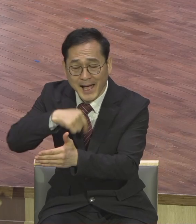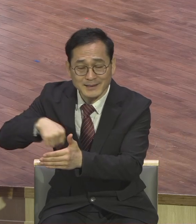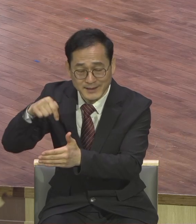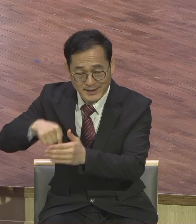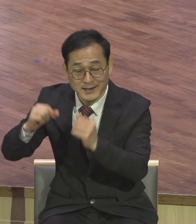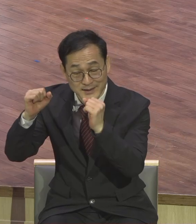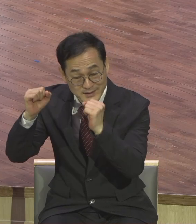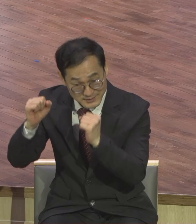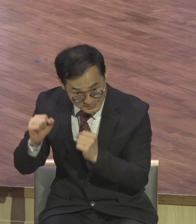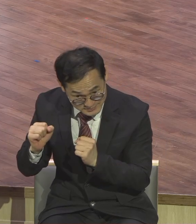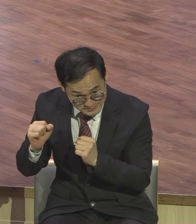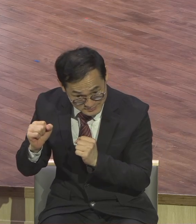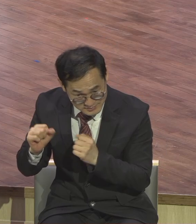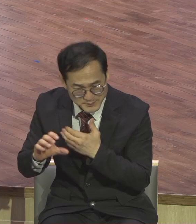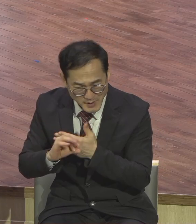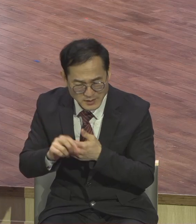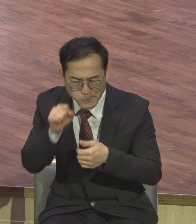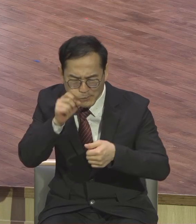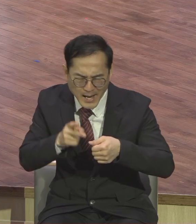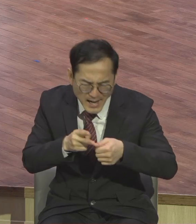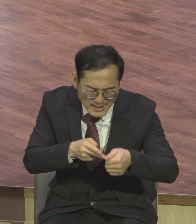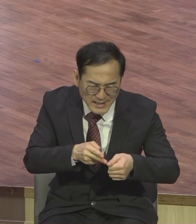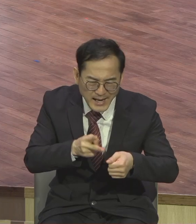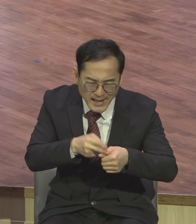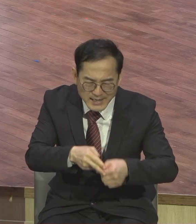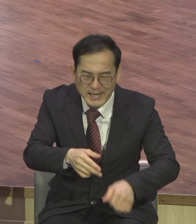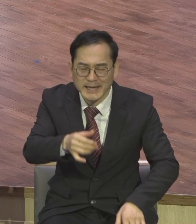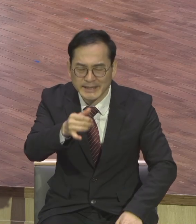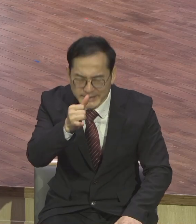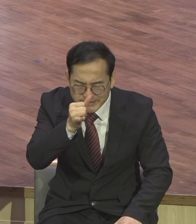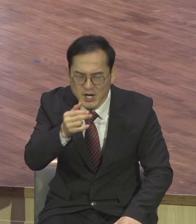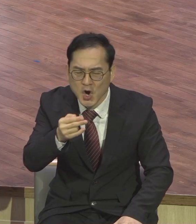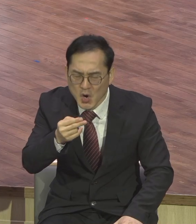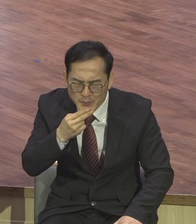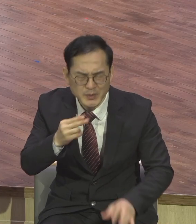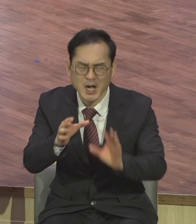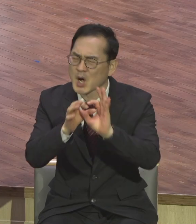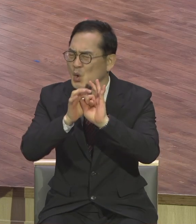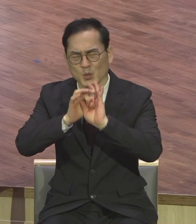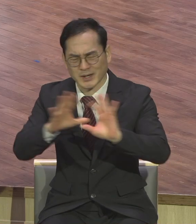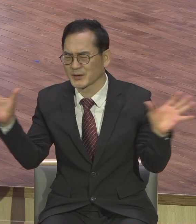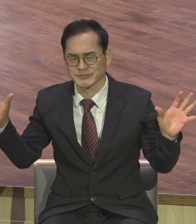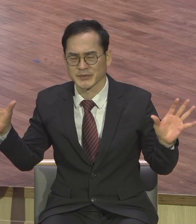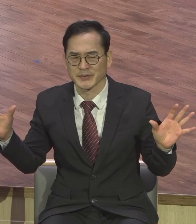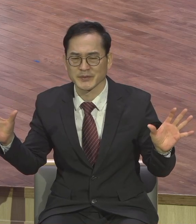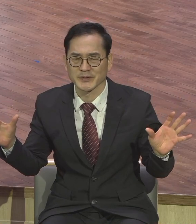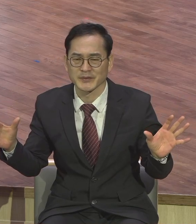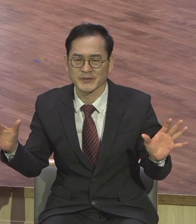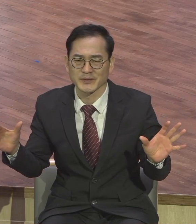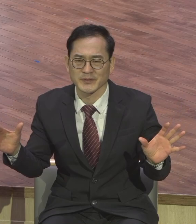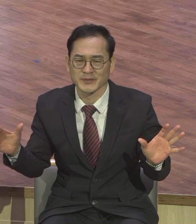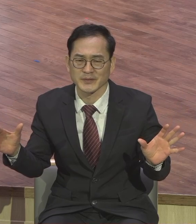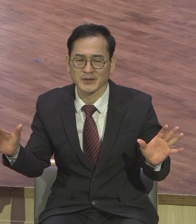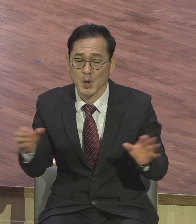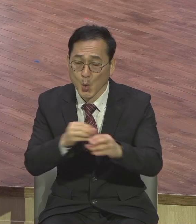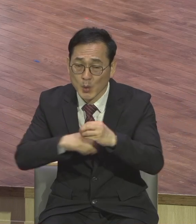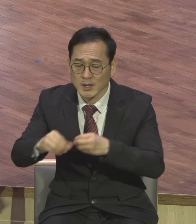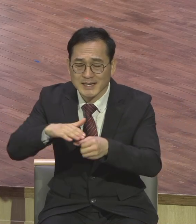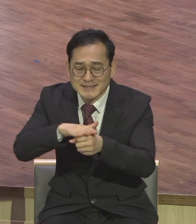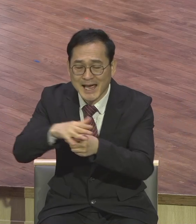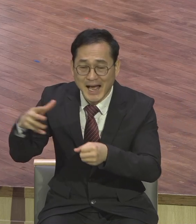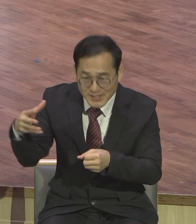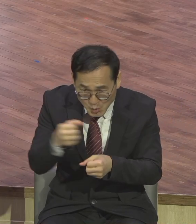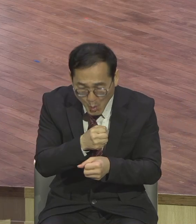안에서는 할례잖아 무할례잖아 효력이 없어. 효력이 없어도에 사랑으로서